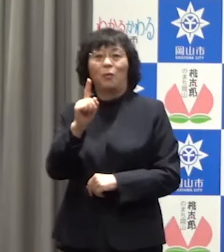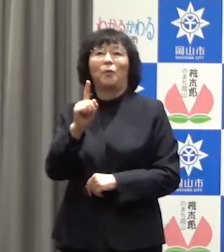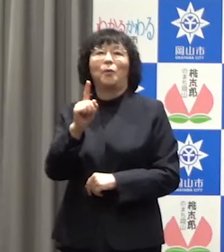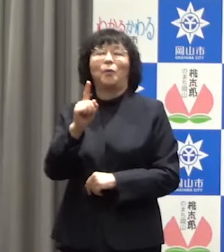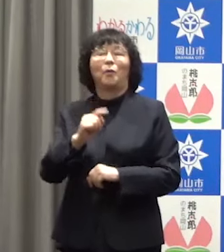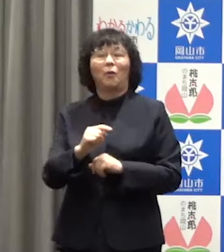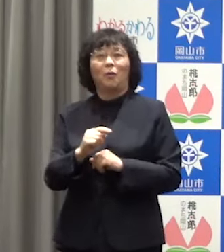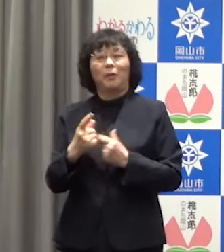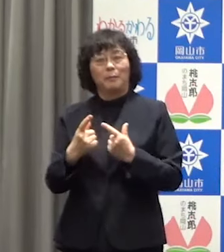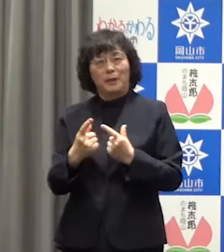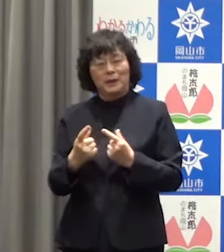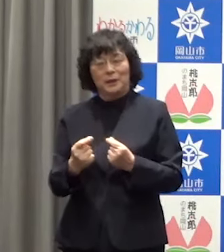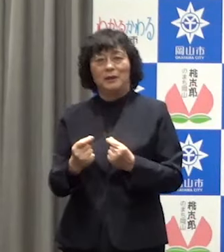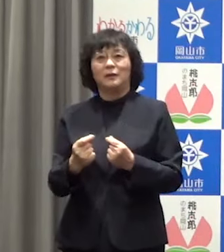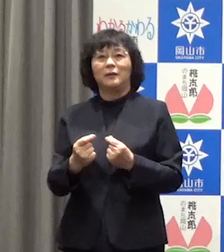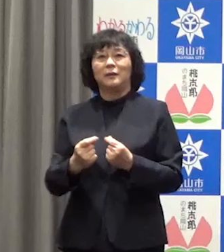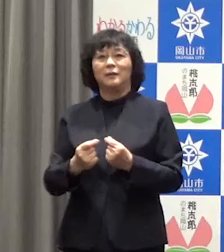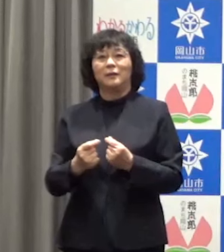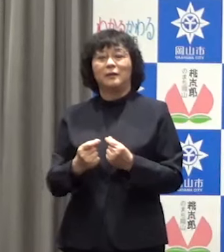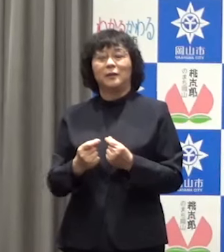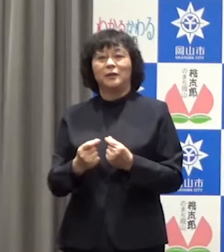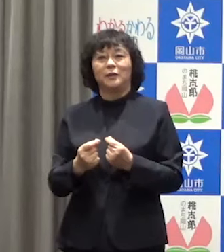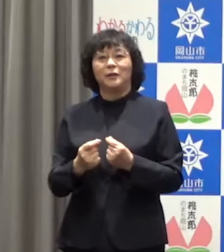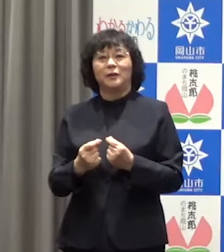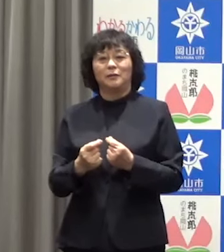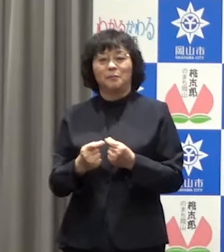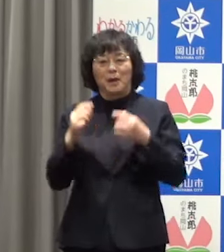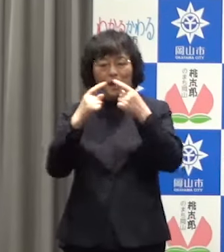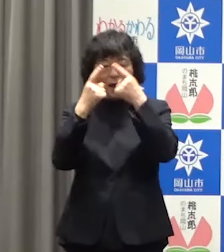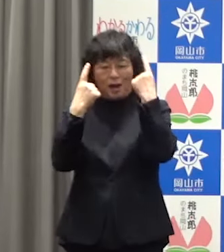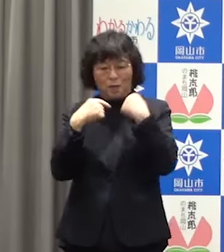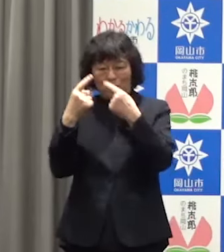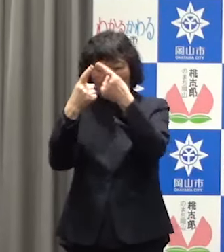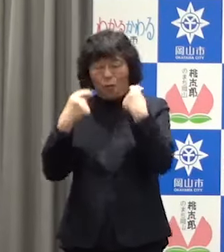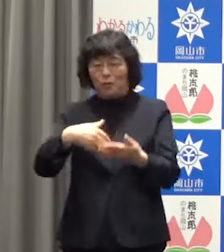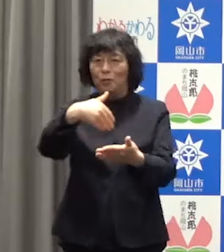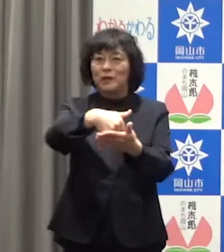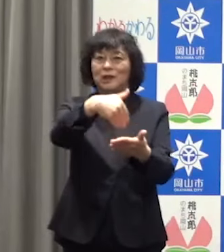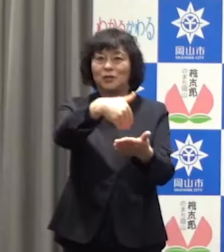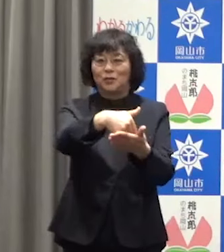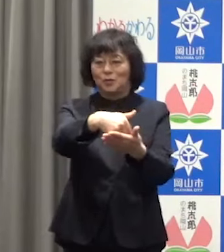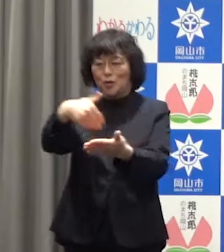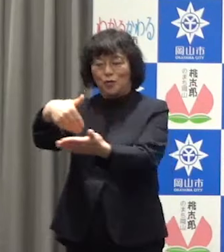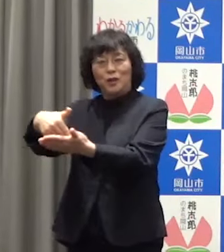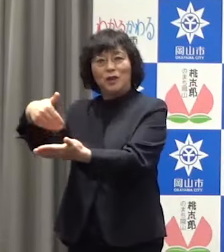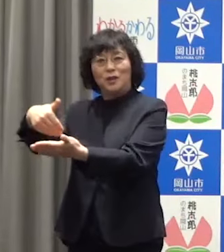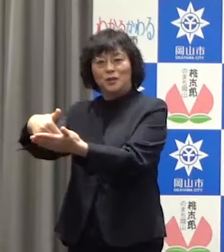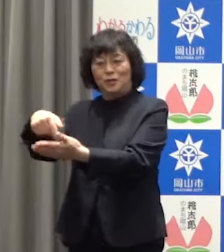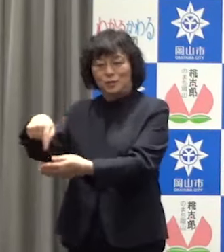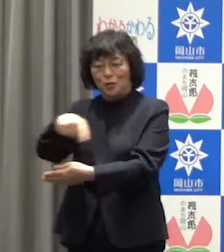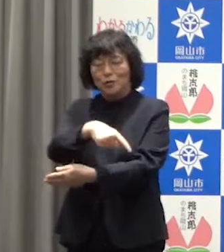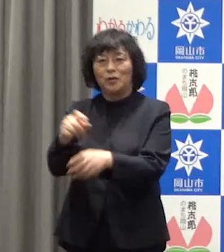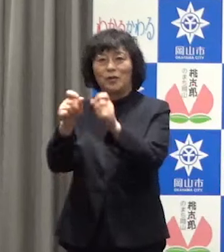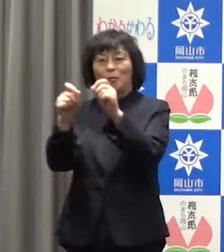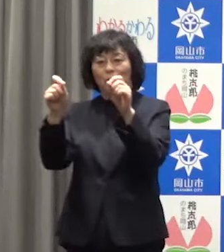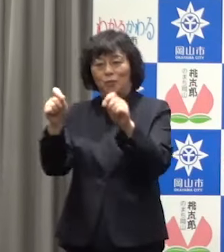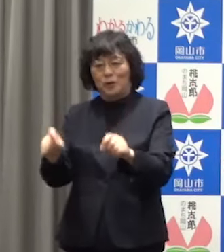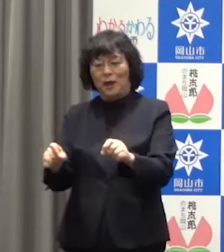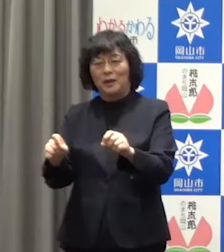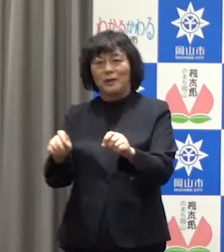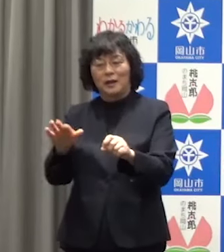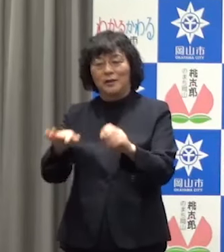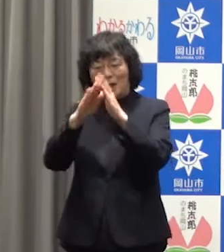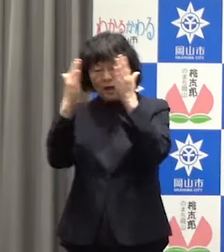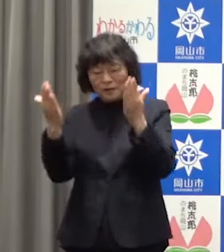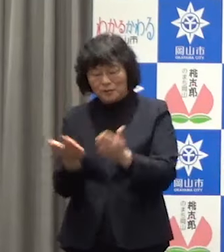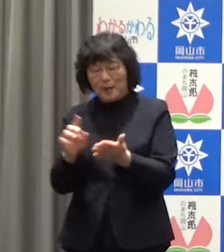まあ、若干その個々のニーズとの問題で全てがうまくいくかどうかは分かり